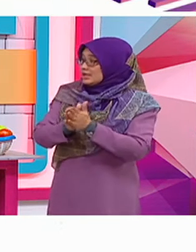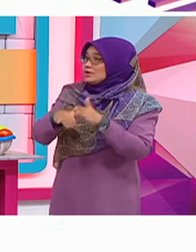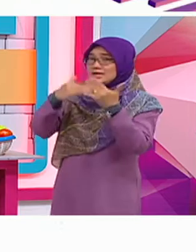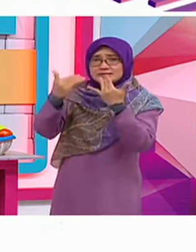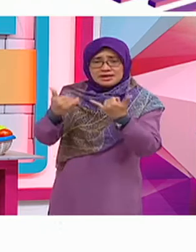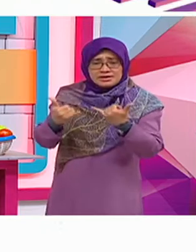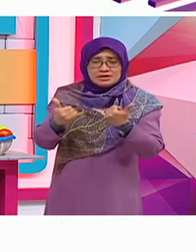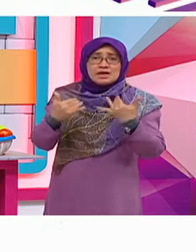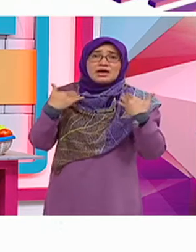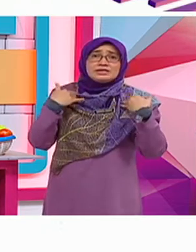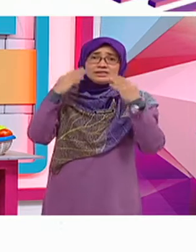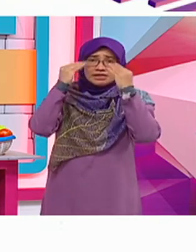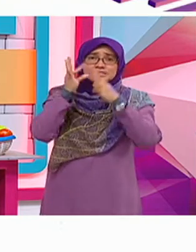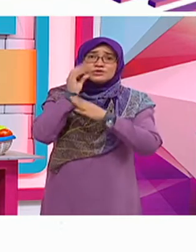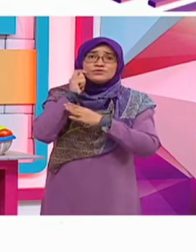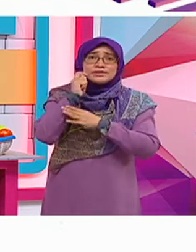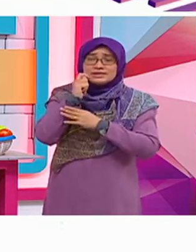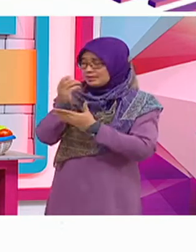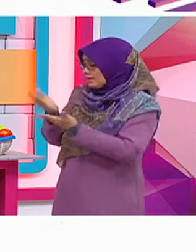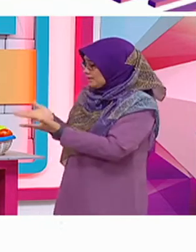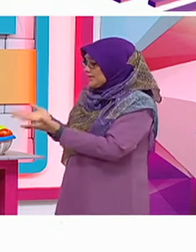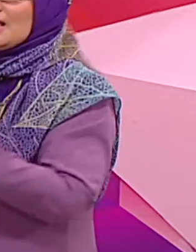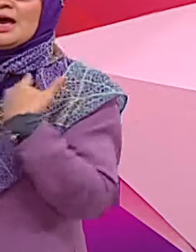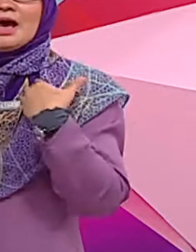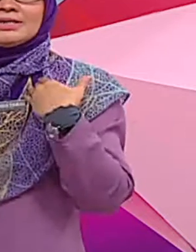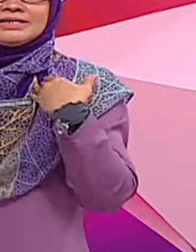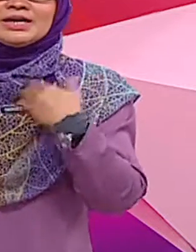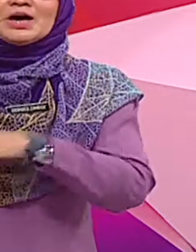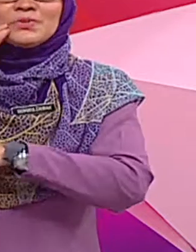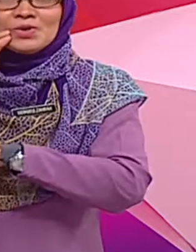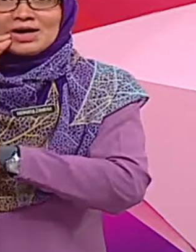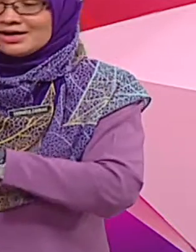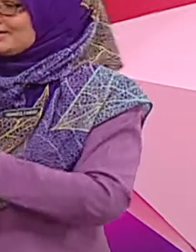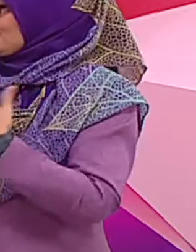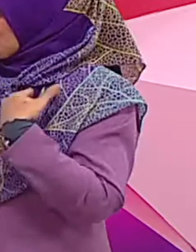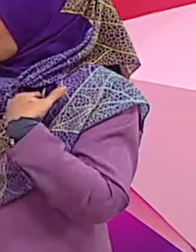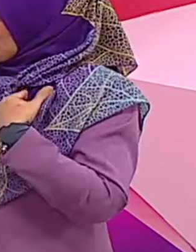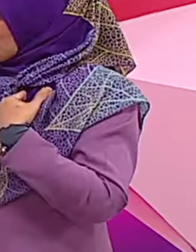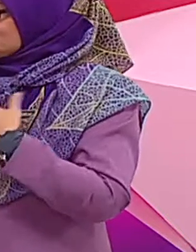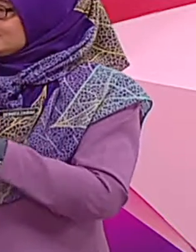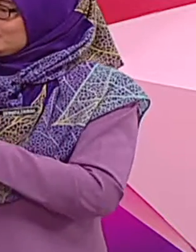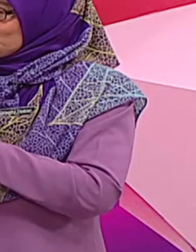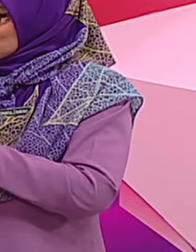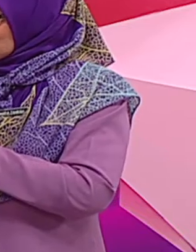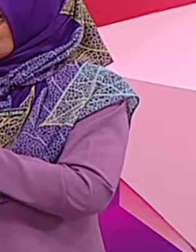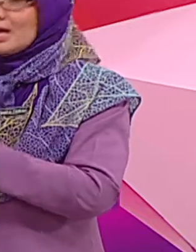oke sekarang ada dengan chegu Fatin ini ada buah Wah ada buah